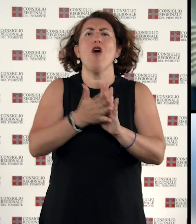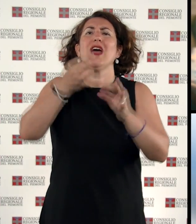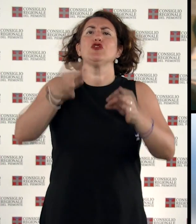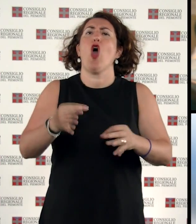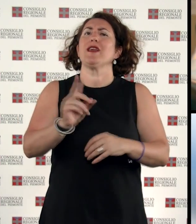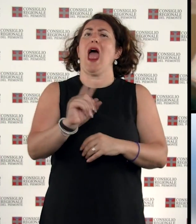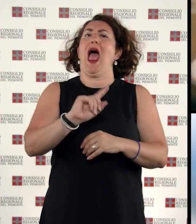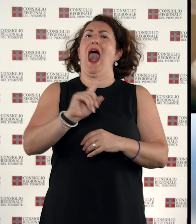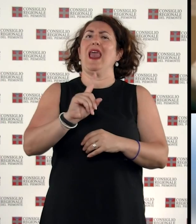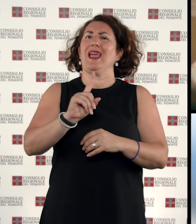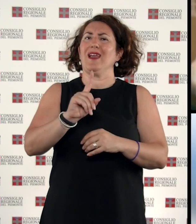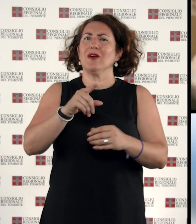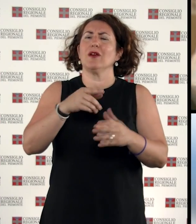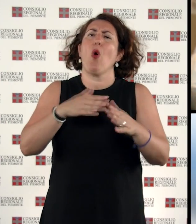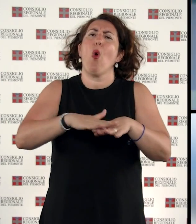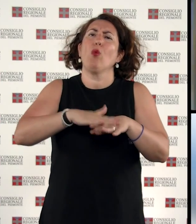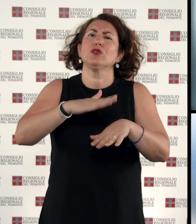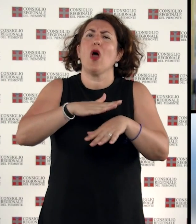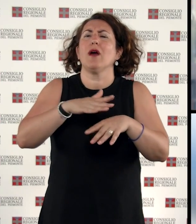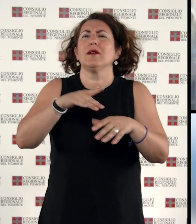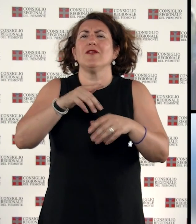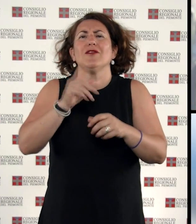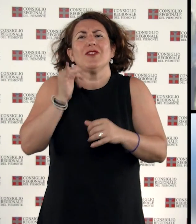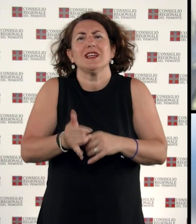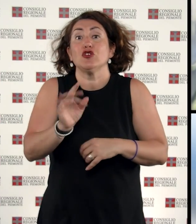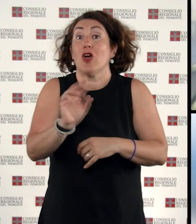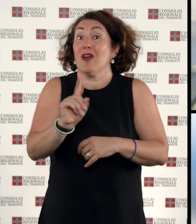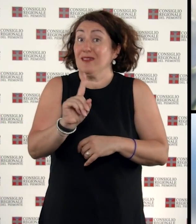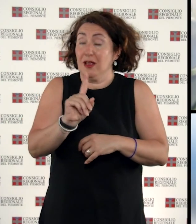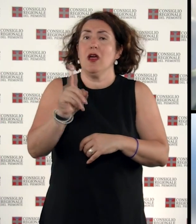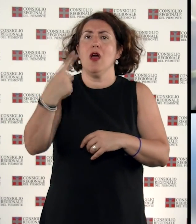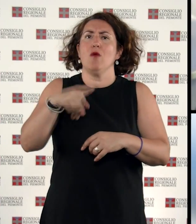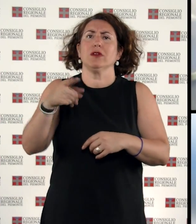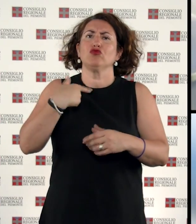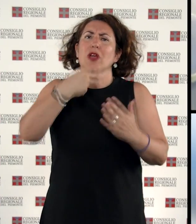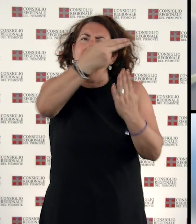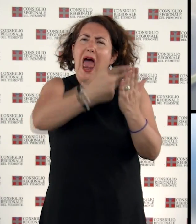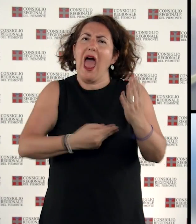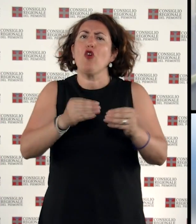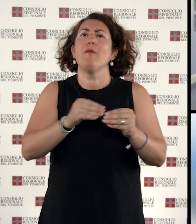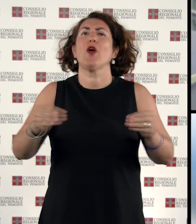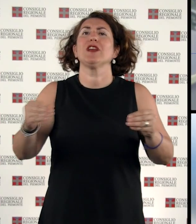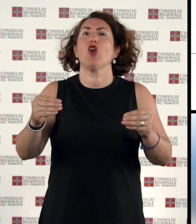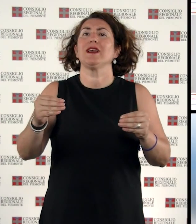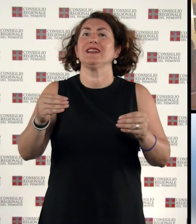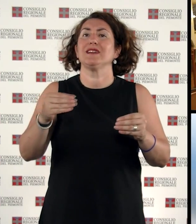l'istituzione, presso gli ordini dei medici, chirurghi e odontoiatri, di elenchi di professionisti qualificati dal punto di vista della